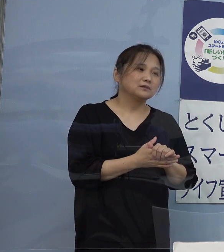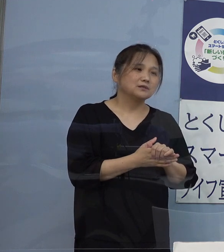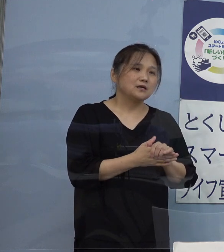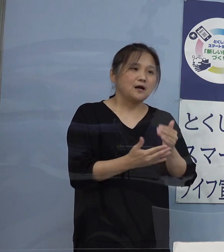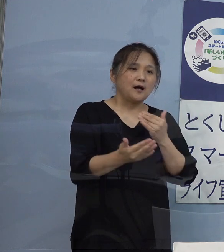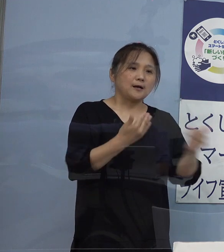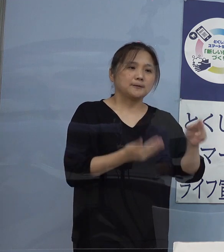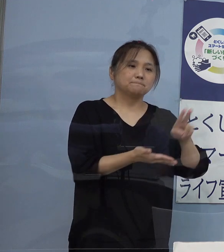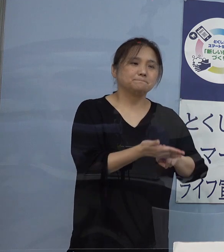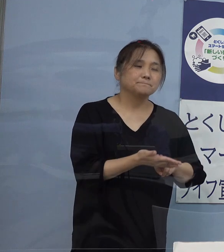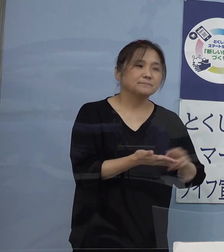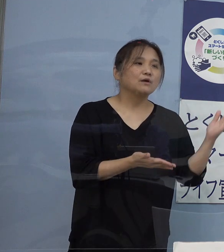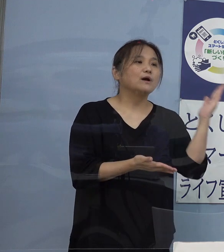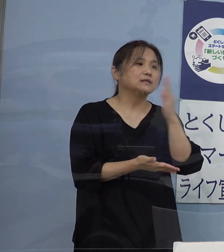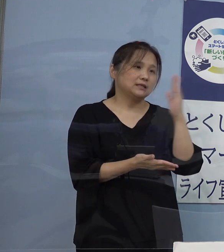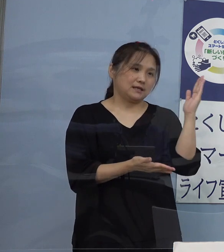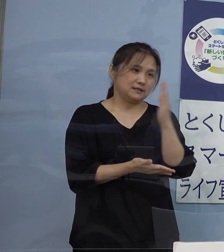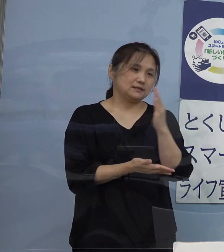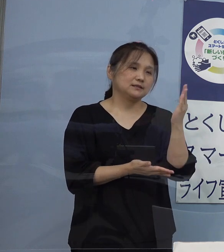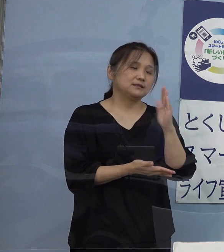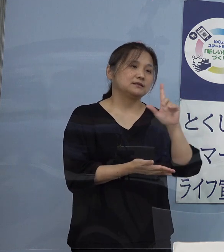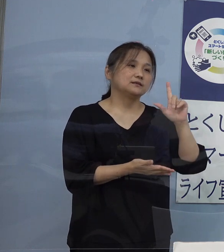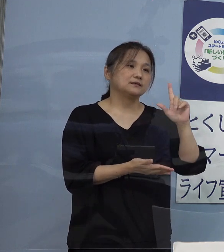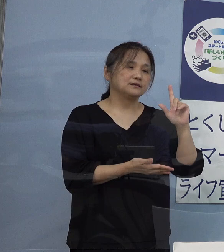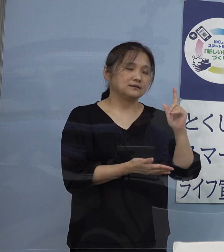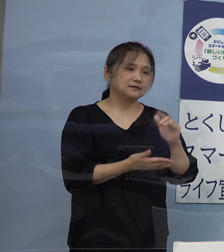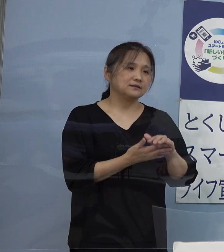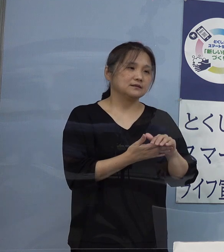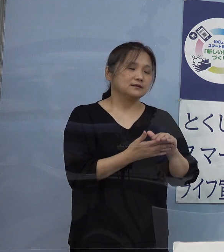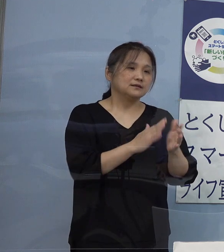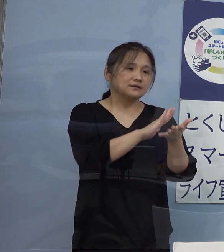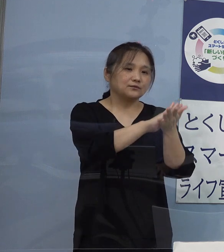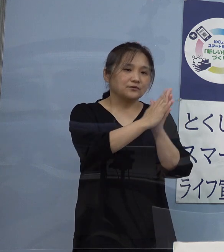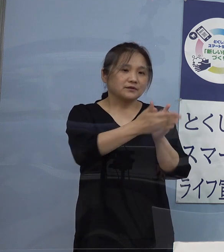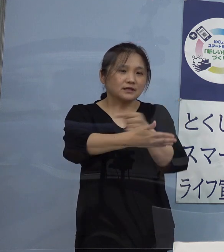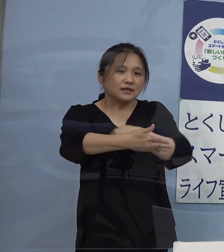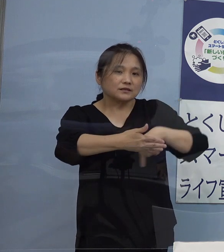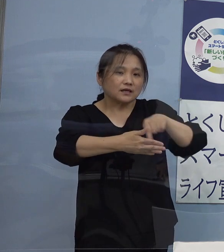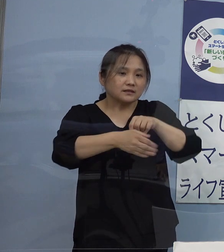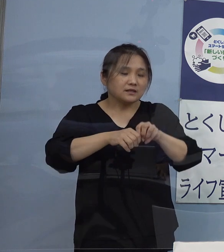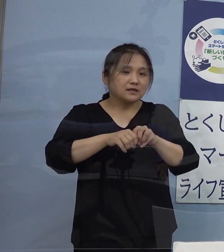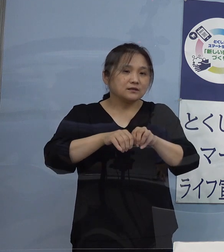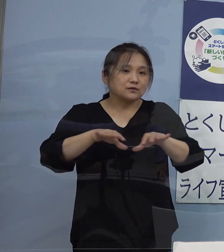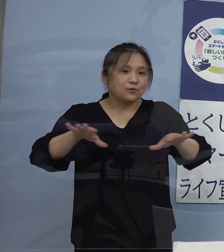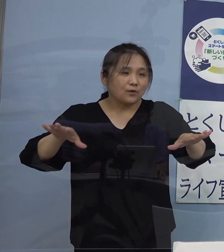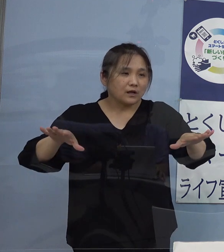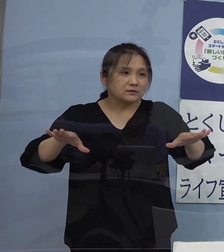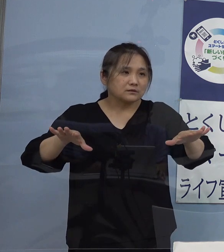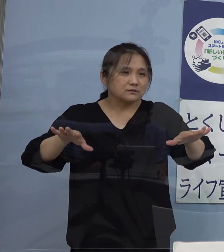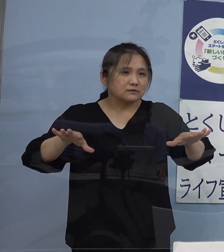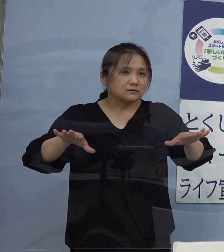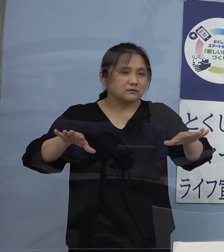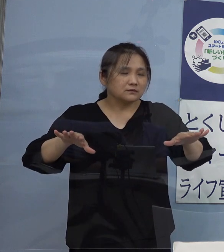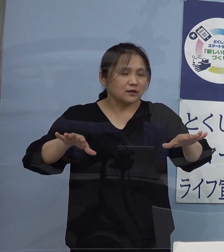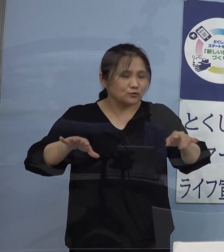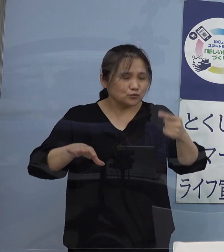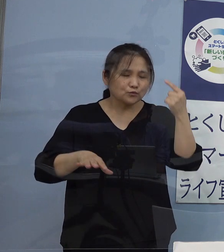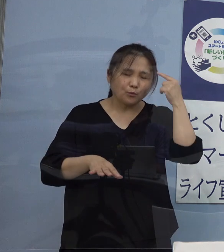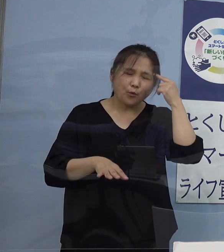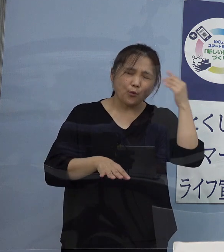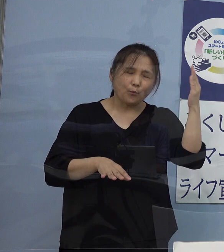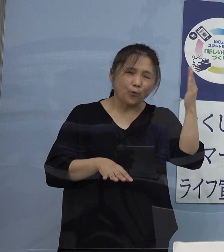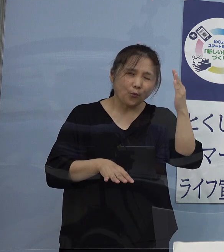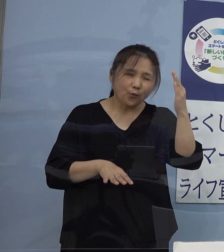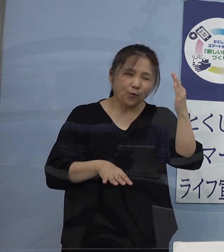的ではないんですが、逆に確定的に県内で広がったもの、このようにも思えないというところ